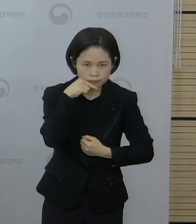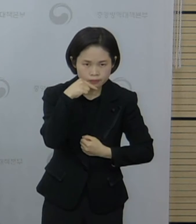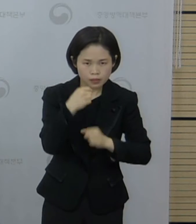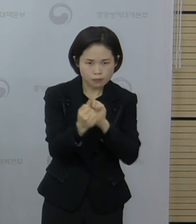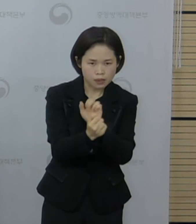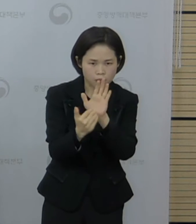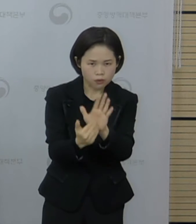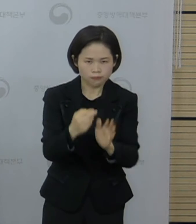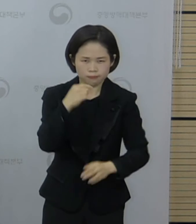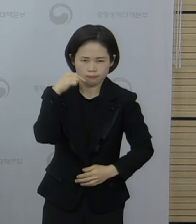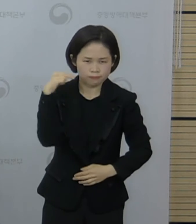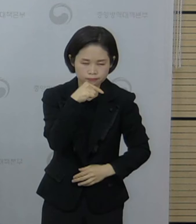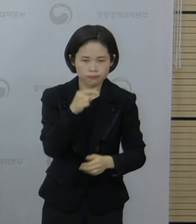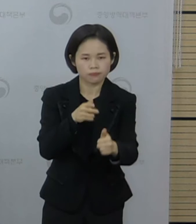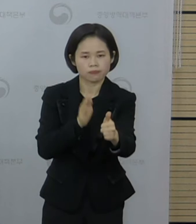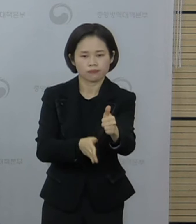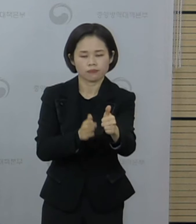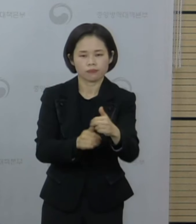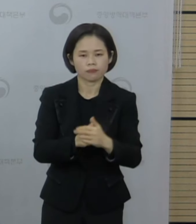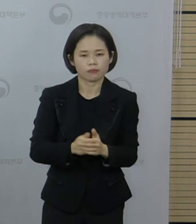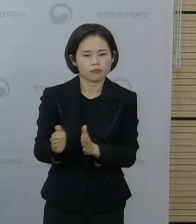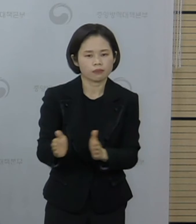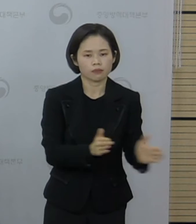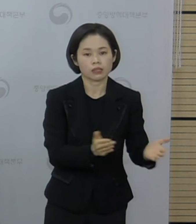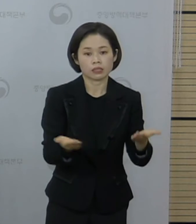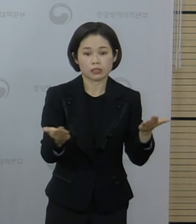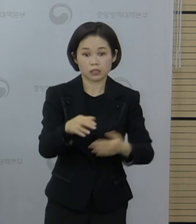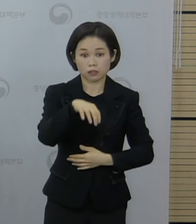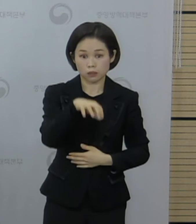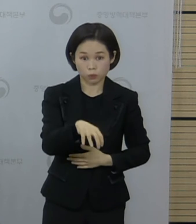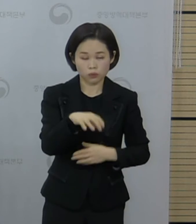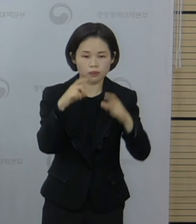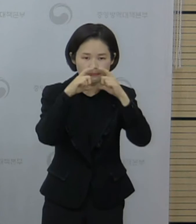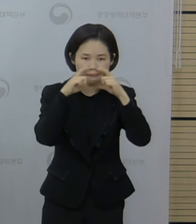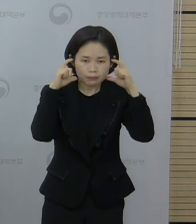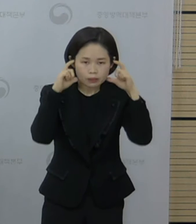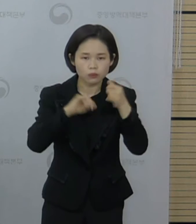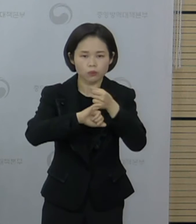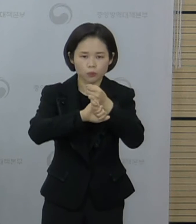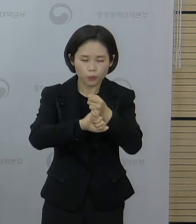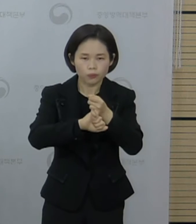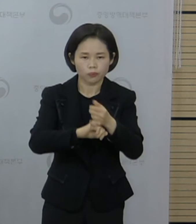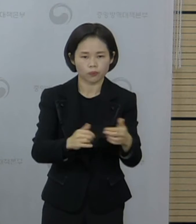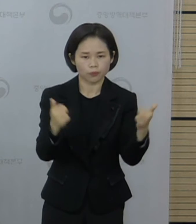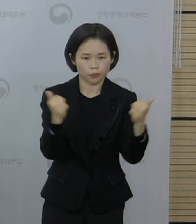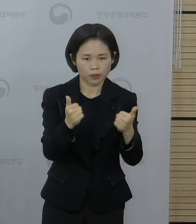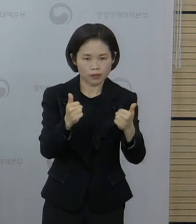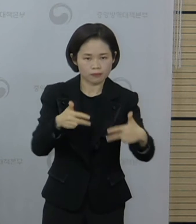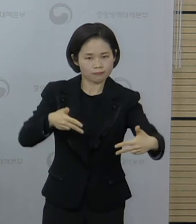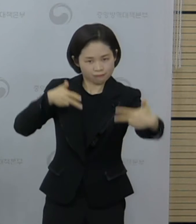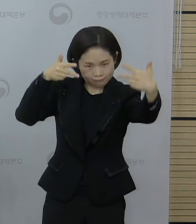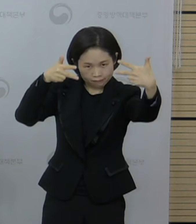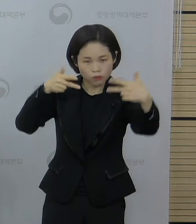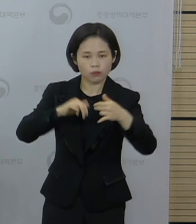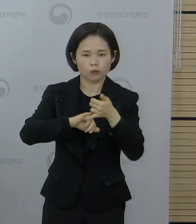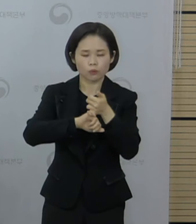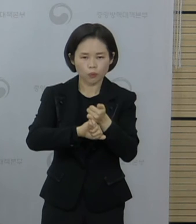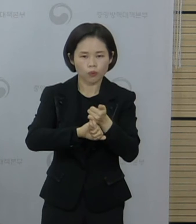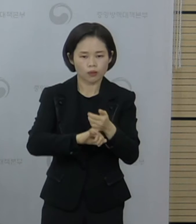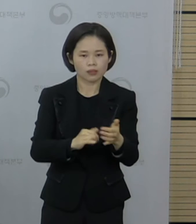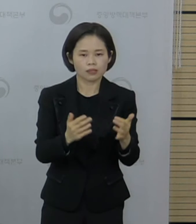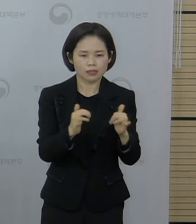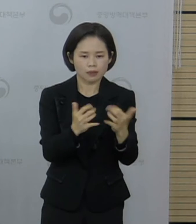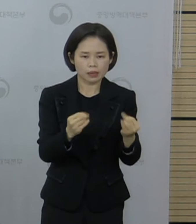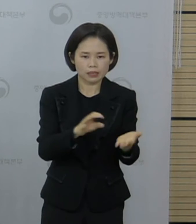주시기 바랍니다 또 사업장 직장 내에서 마스크 착용 비대면 회의 지네 공용 공간에 대해서